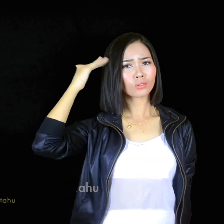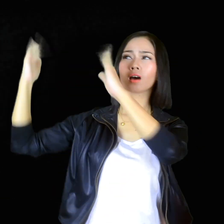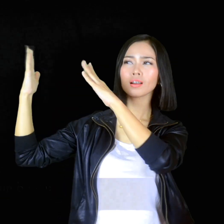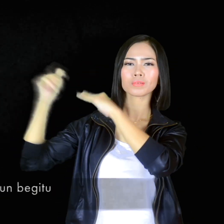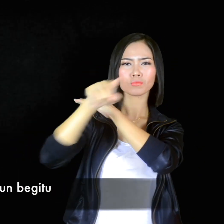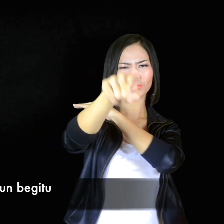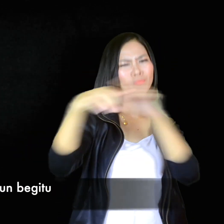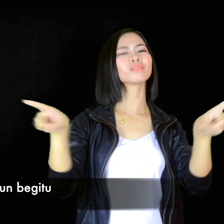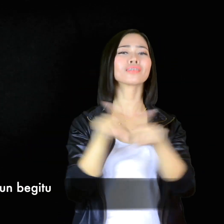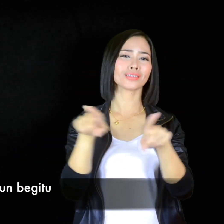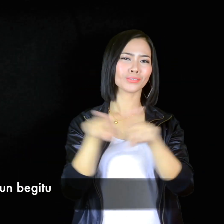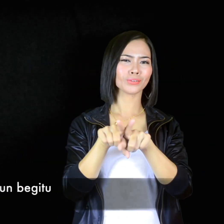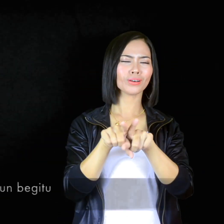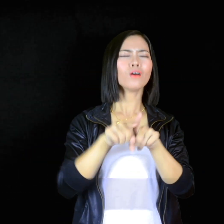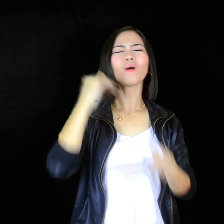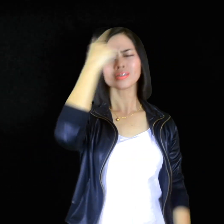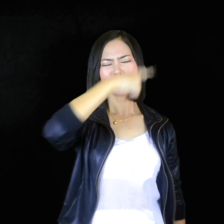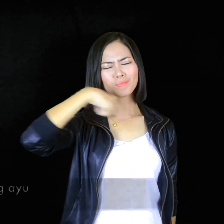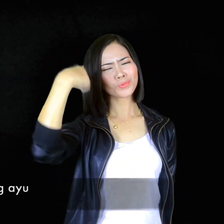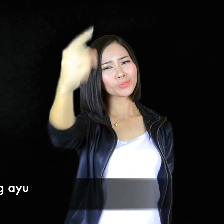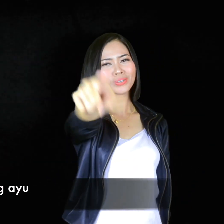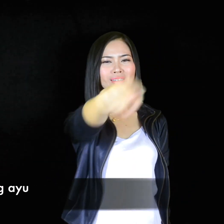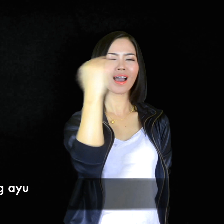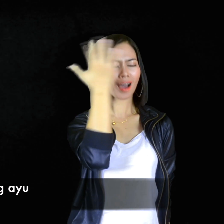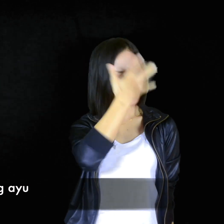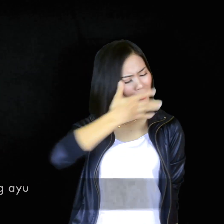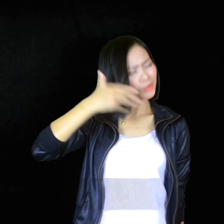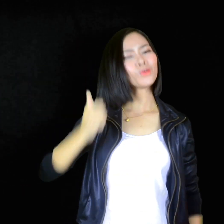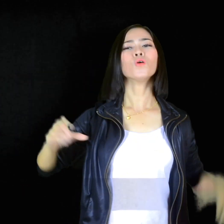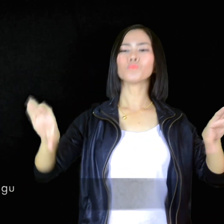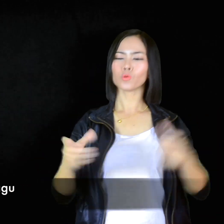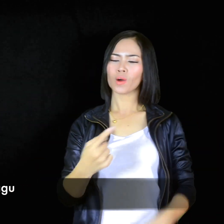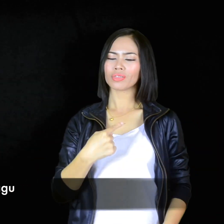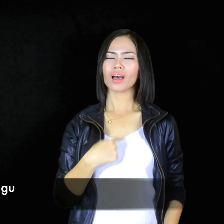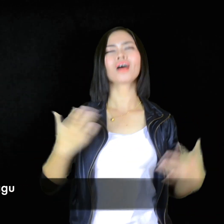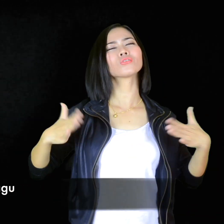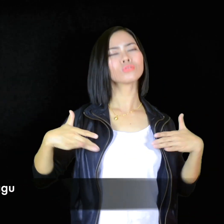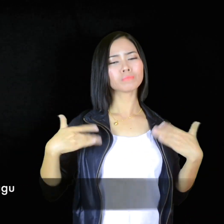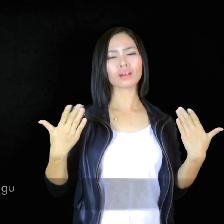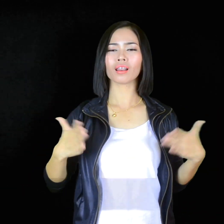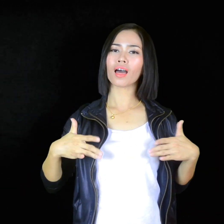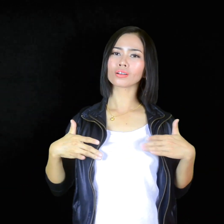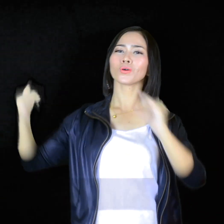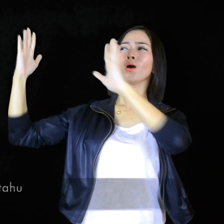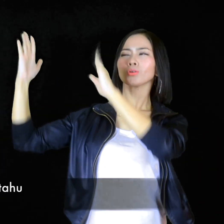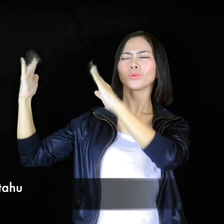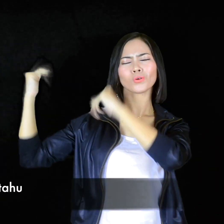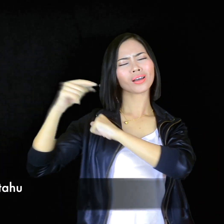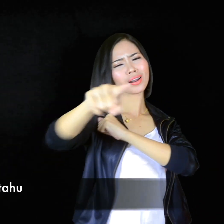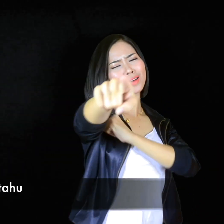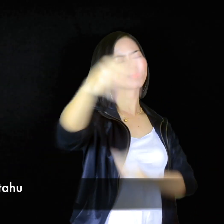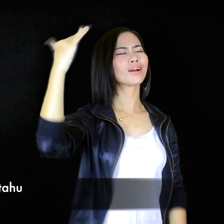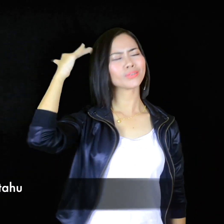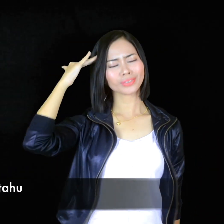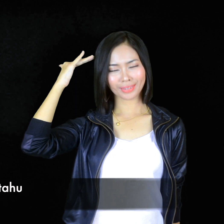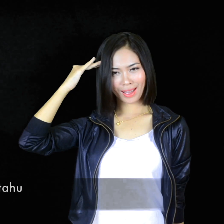tahu Harap kamu pun begitu Wajahmu yang ayu Buat aku berlaku Ku